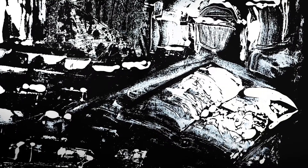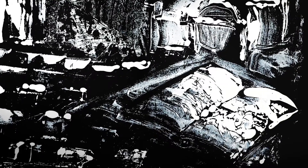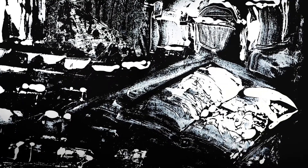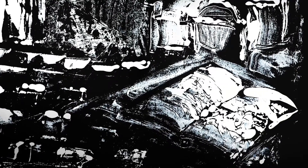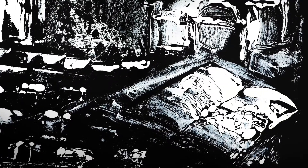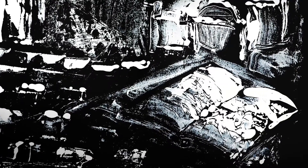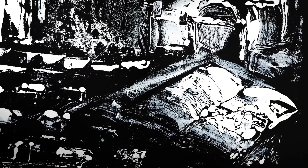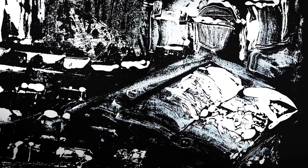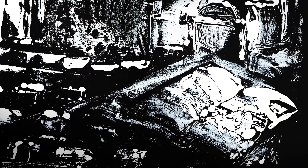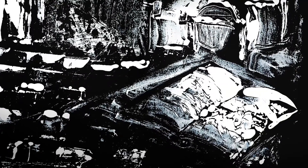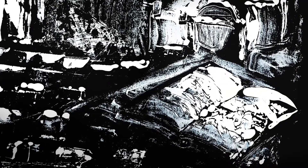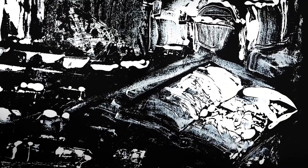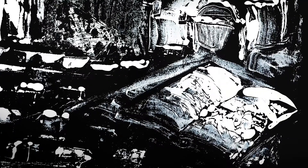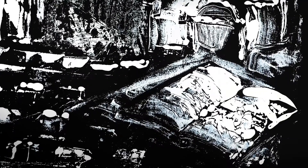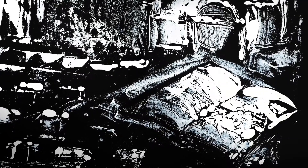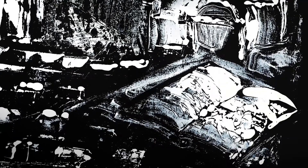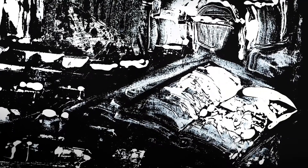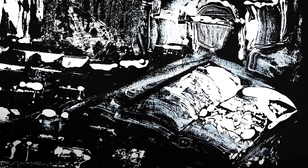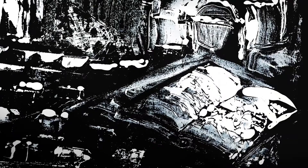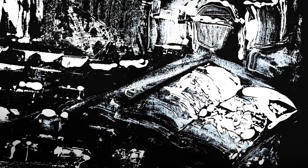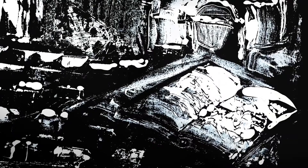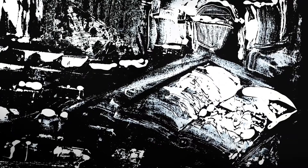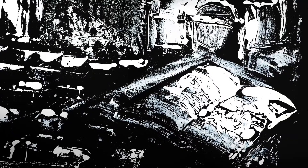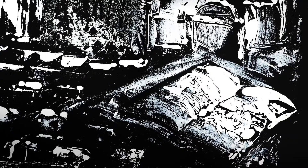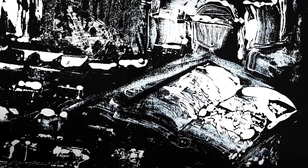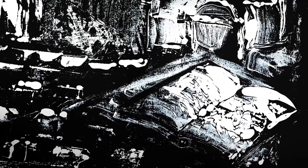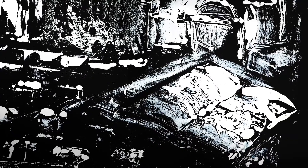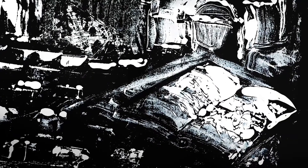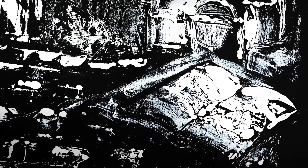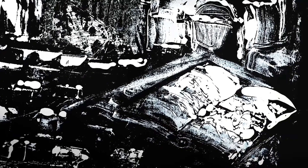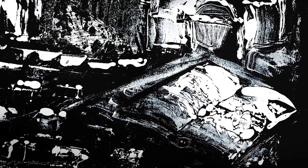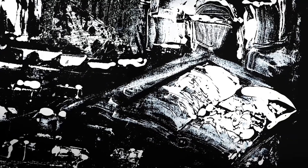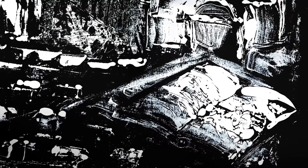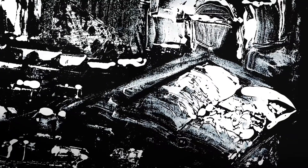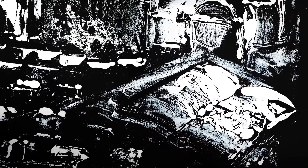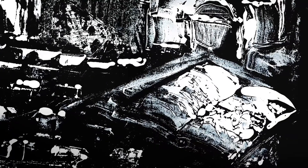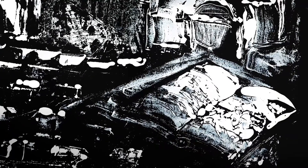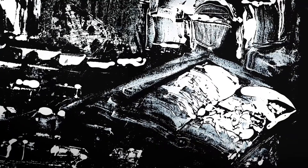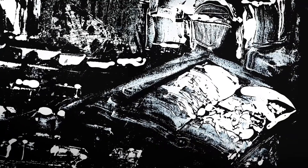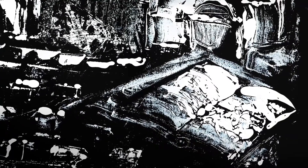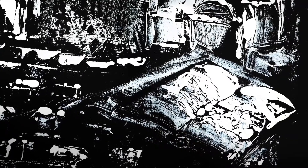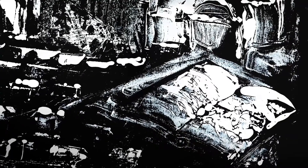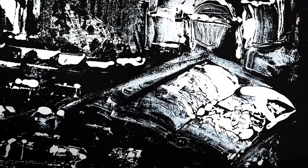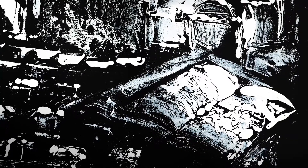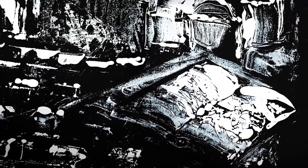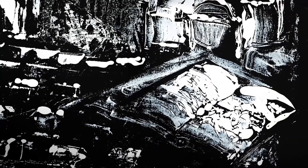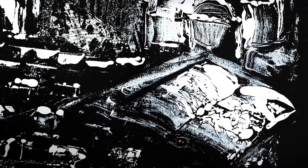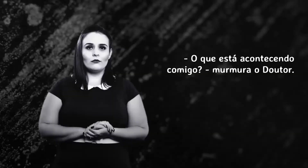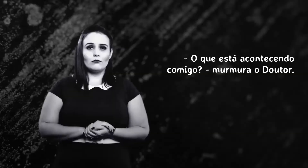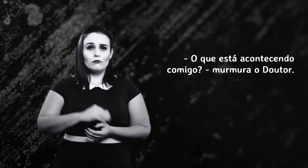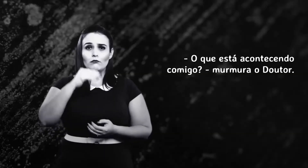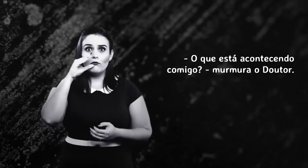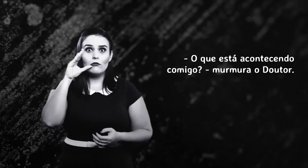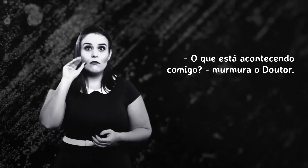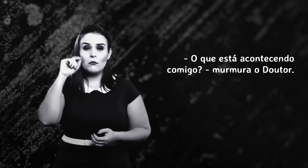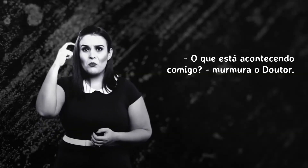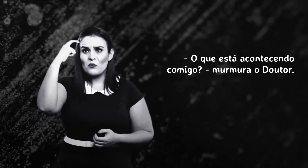mesa precariamente iluminado pela lamparina, exatamente como estava antes. O que está